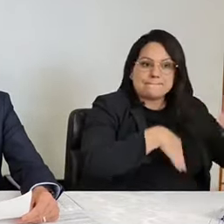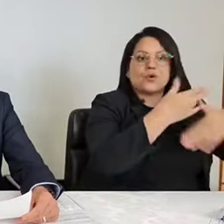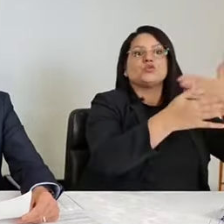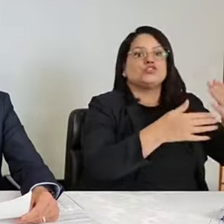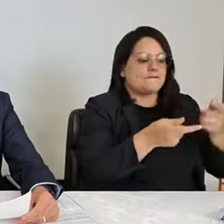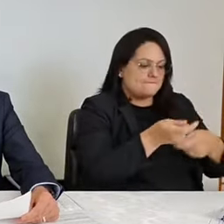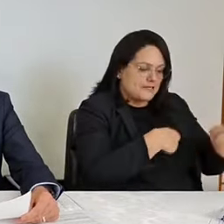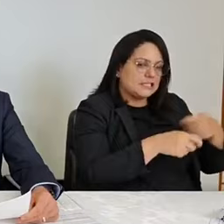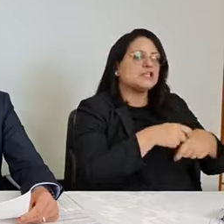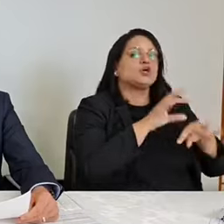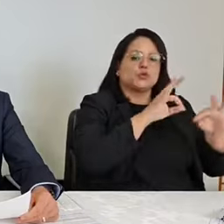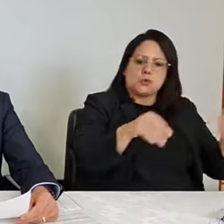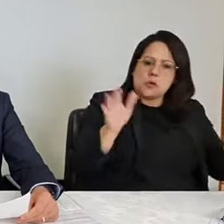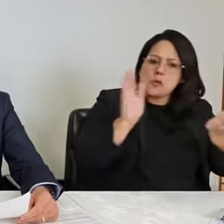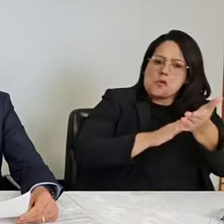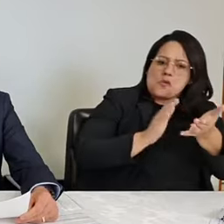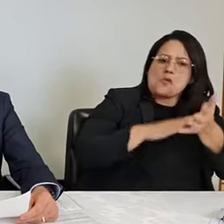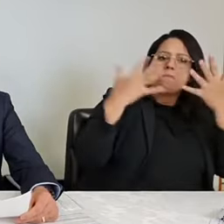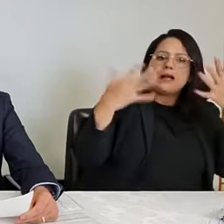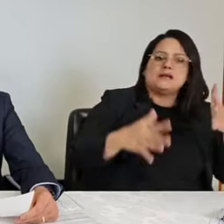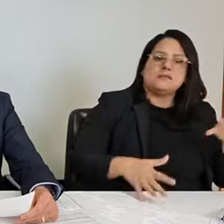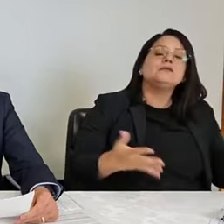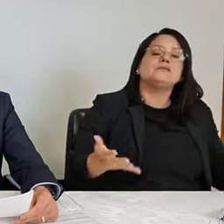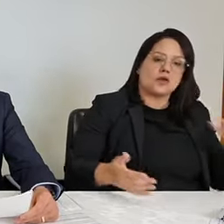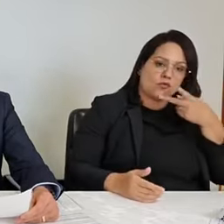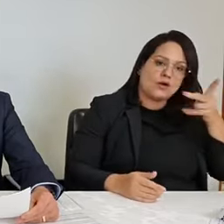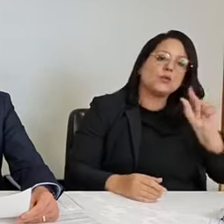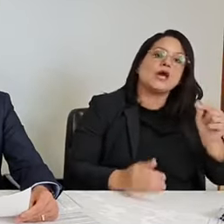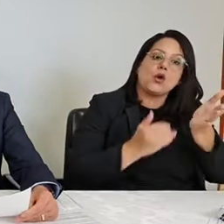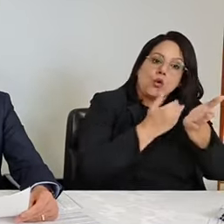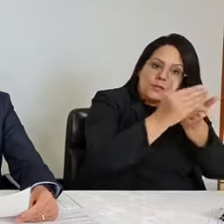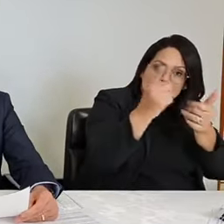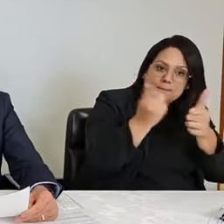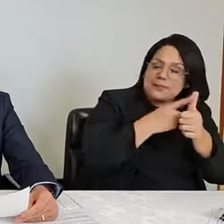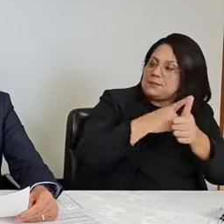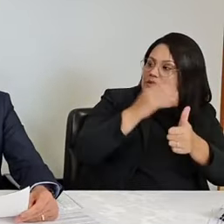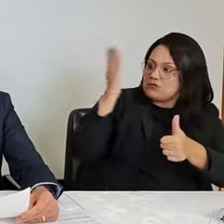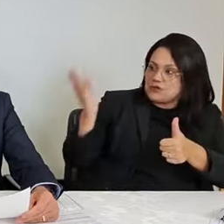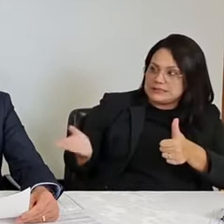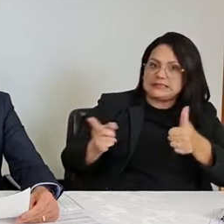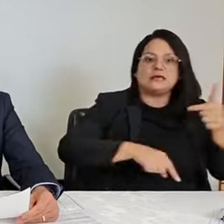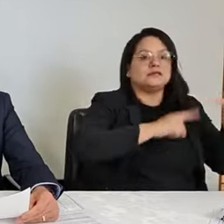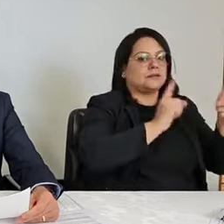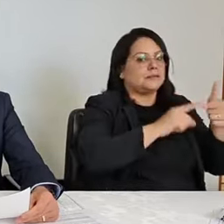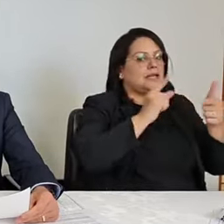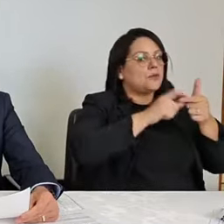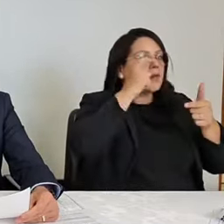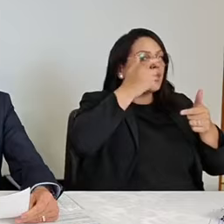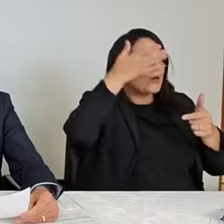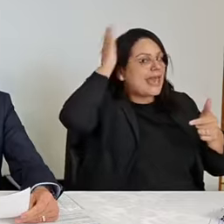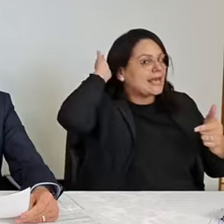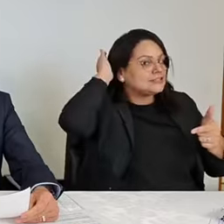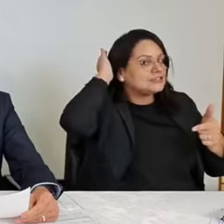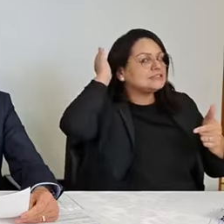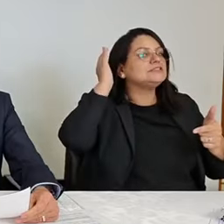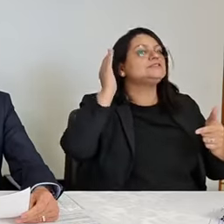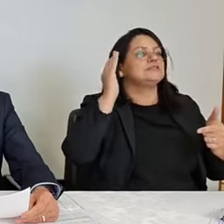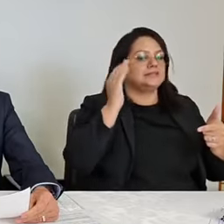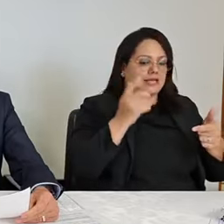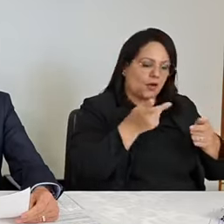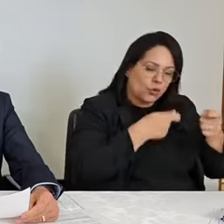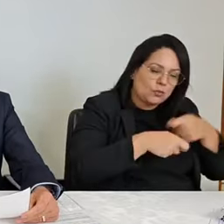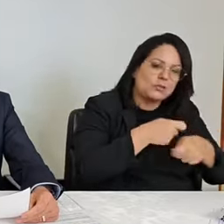bem elogiado e reconhecido. E o que eu falo? Esse trabalho começou com o senhor, com o ministro Paulo Guedes, que viraram para mim, Montezano, trabalha